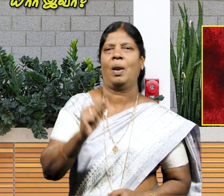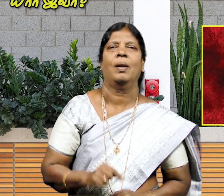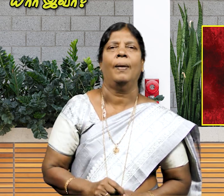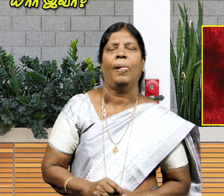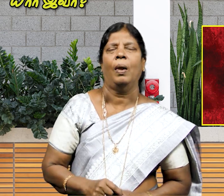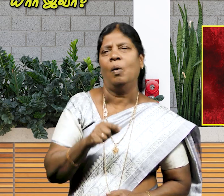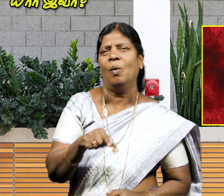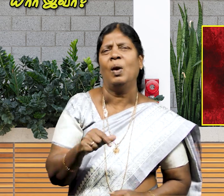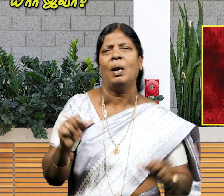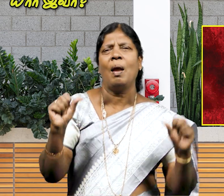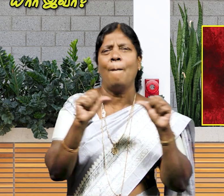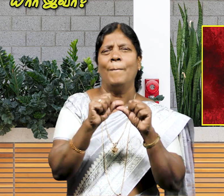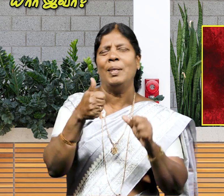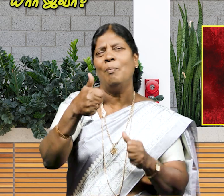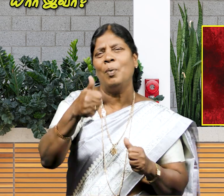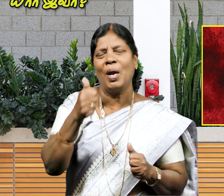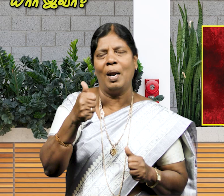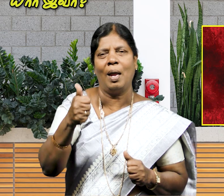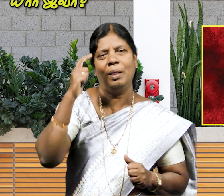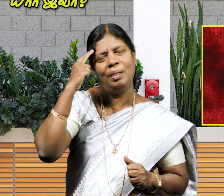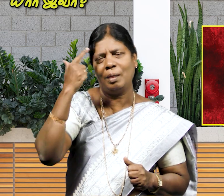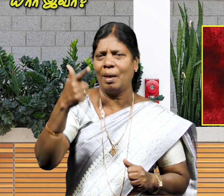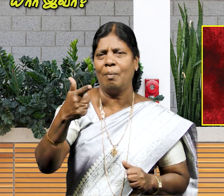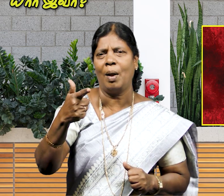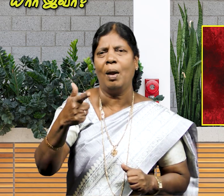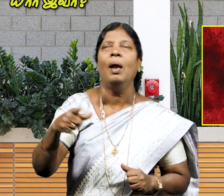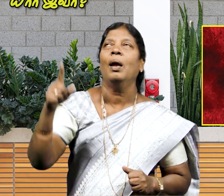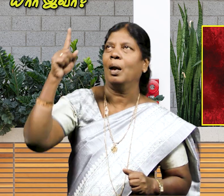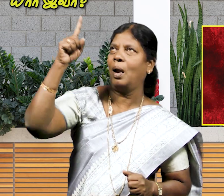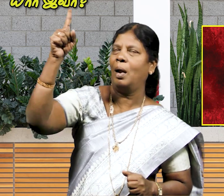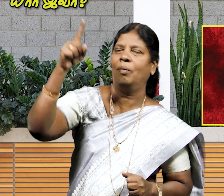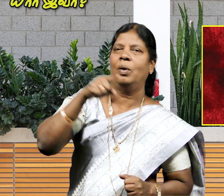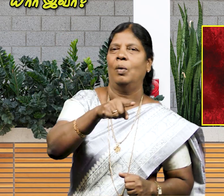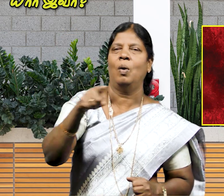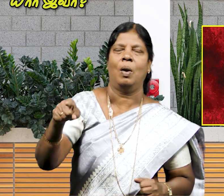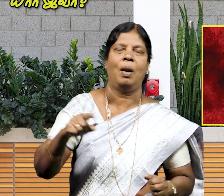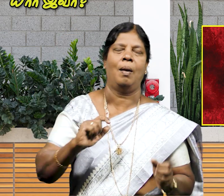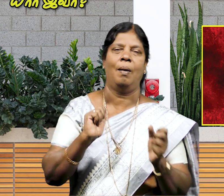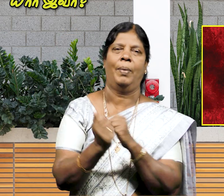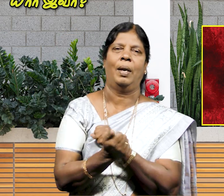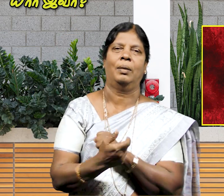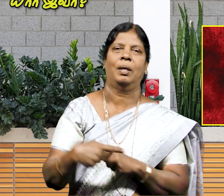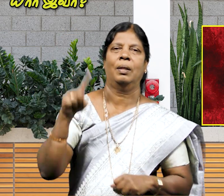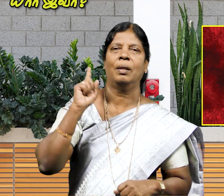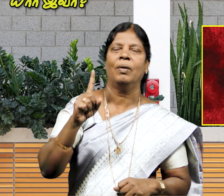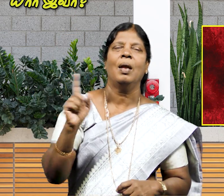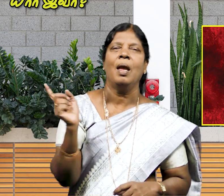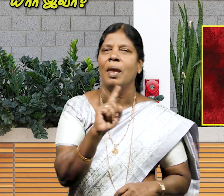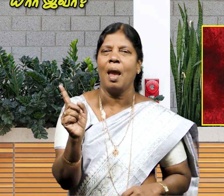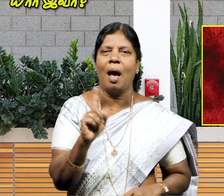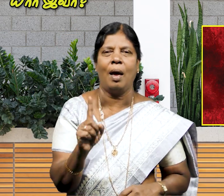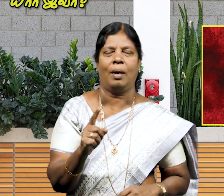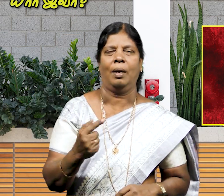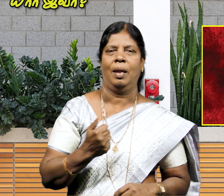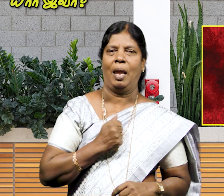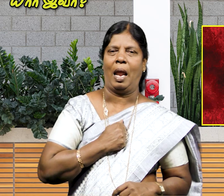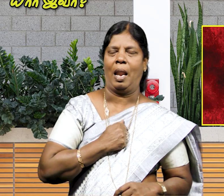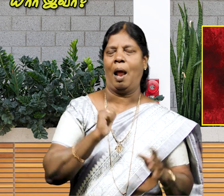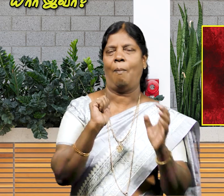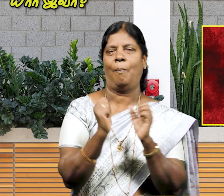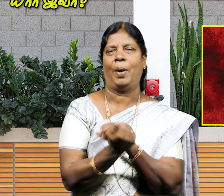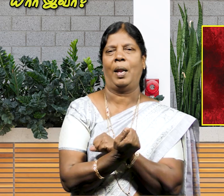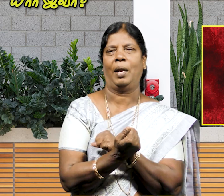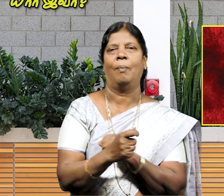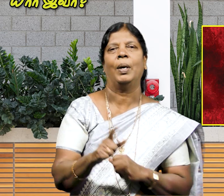சற்று நிதானித்து பாருங்க. உங்களுக்கு மதிப்பு என்ன தெரியுமா? படைத்த தேவனே உங்களை மதிக்கிறார். யாராக